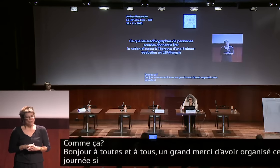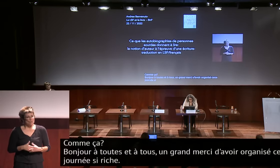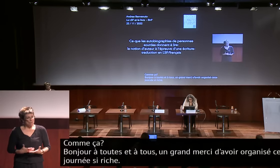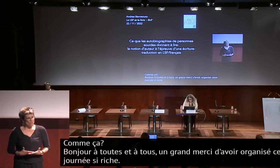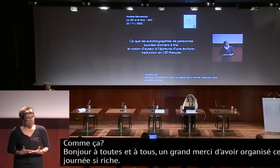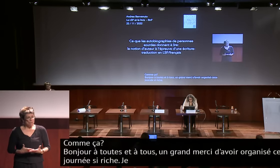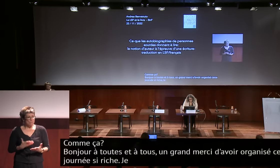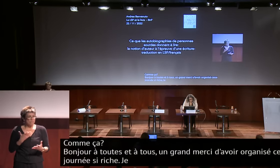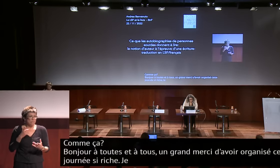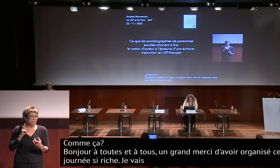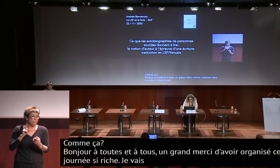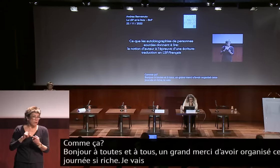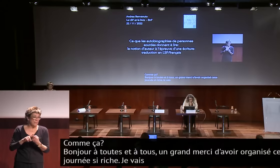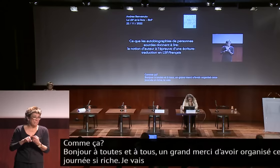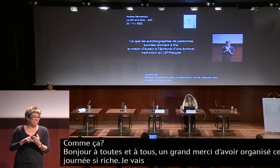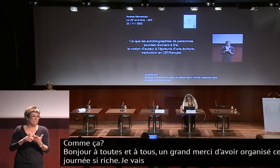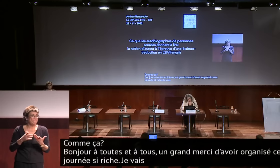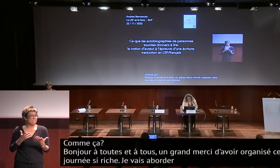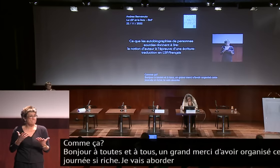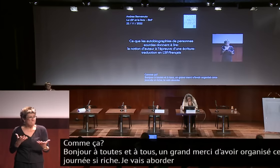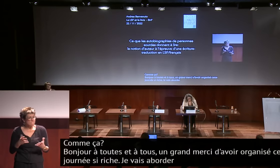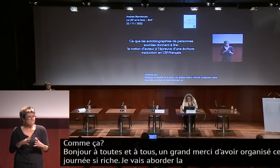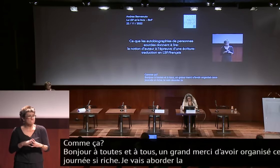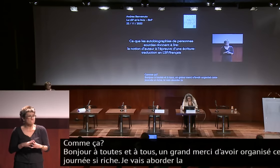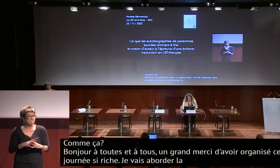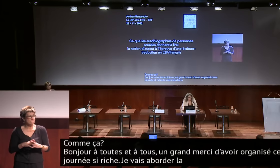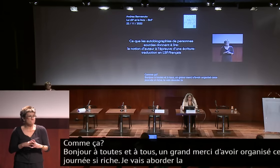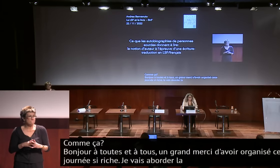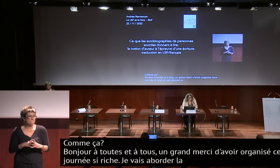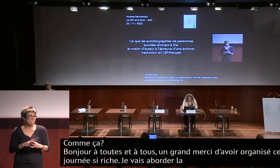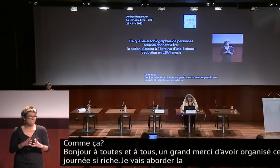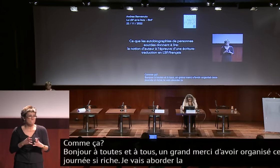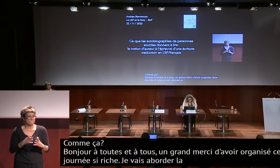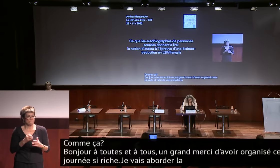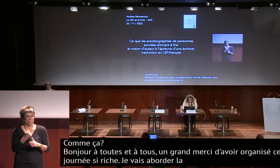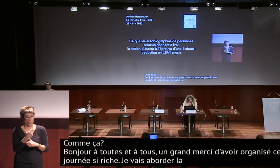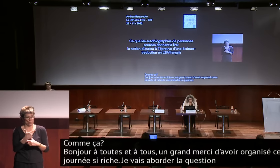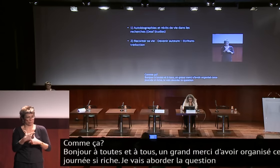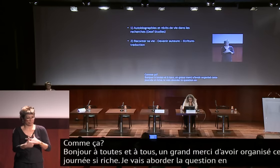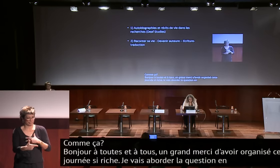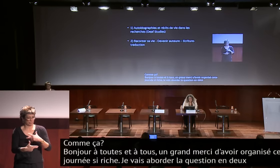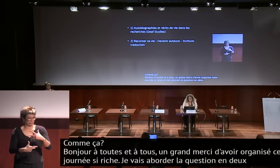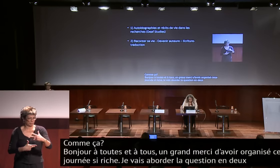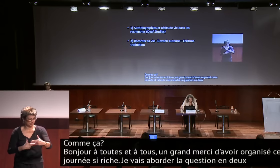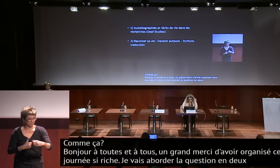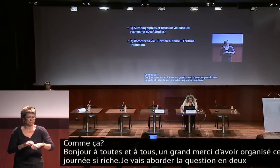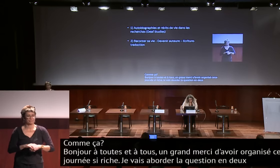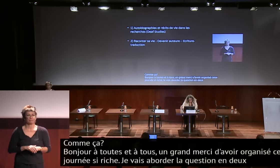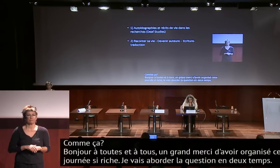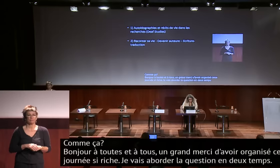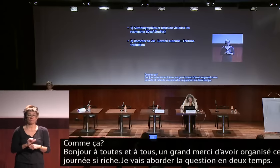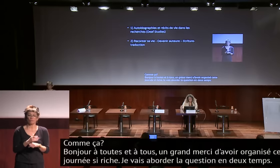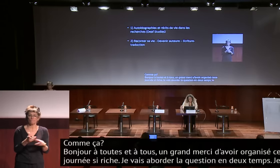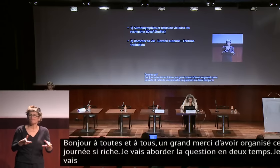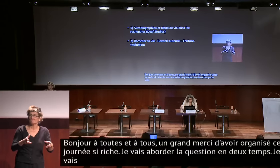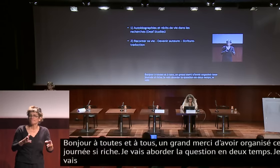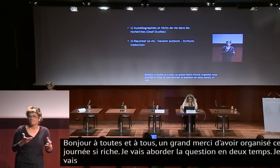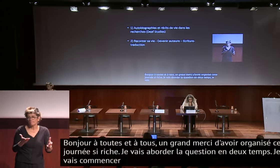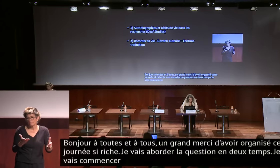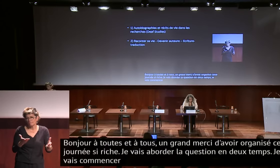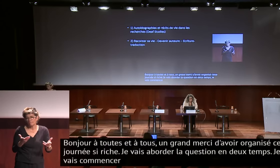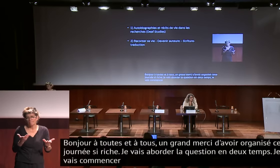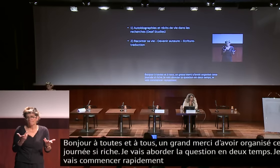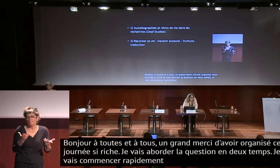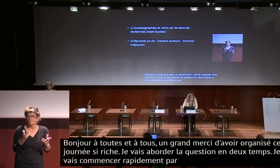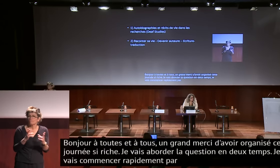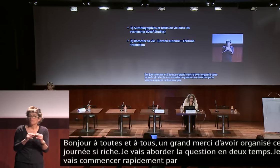Je vais aborder la question en deux temps. Et je vais commencer rapidement par